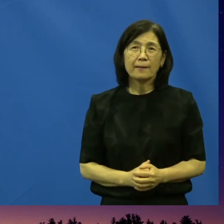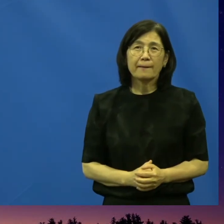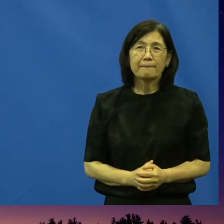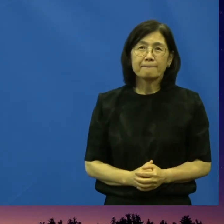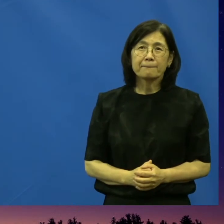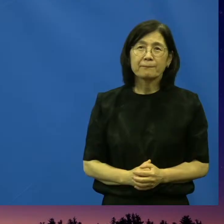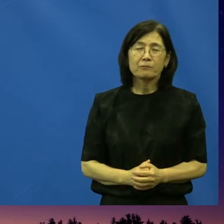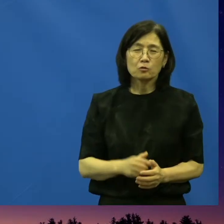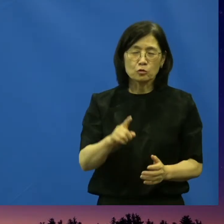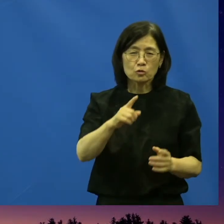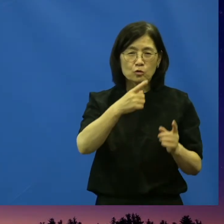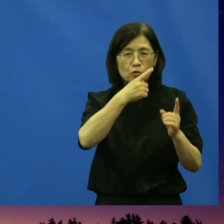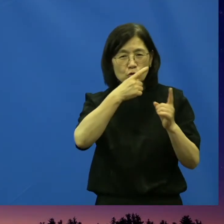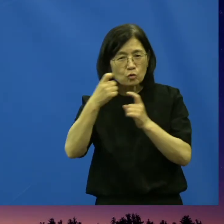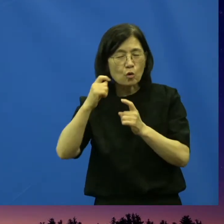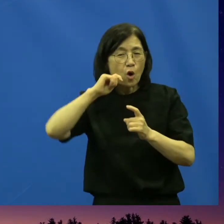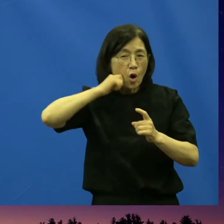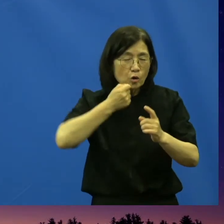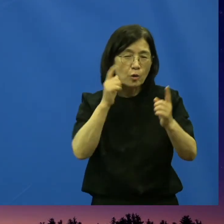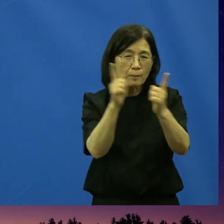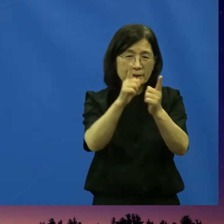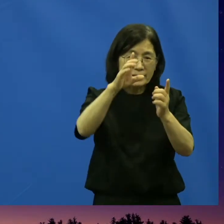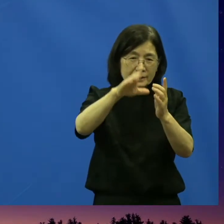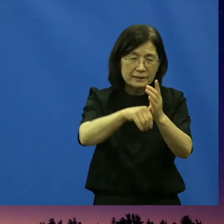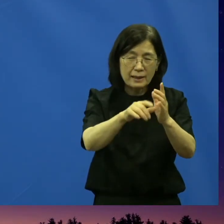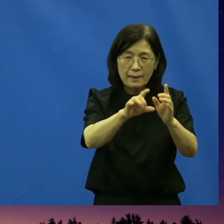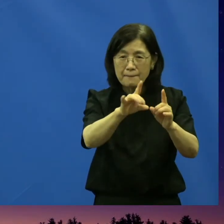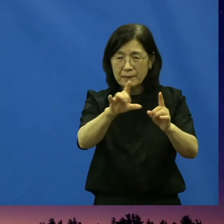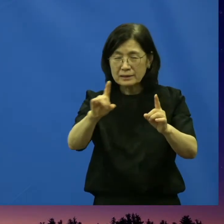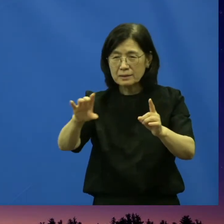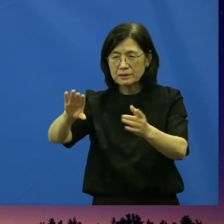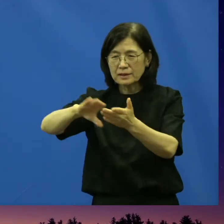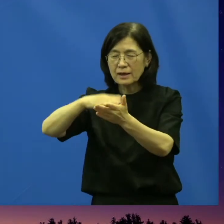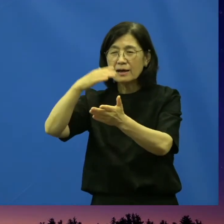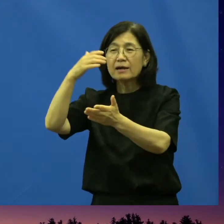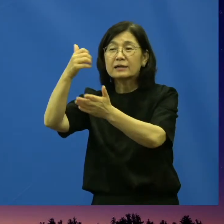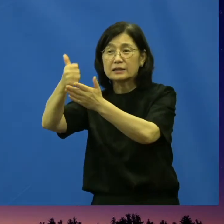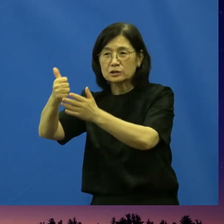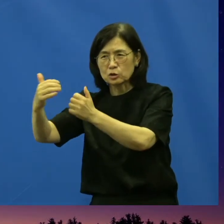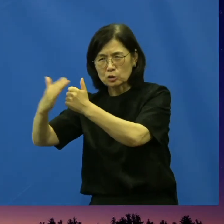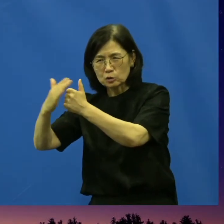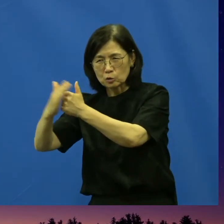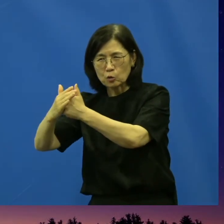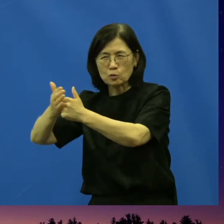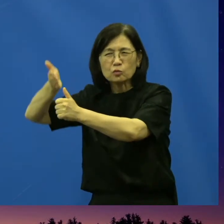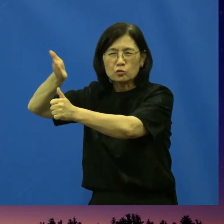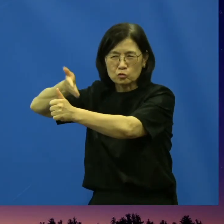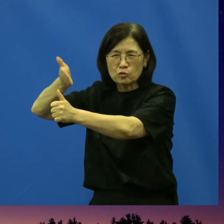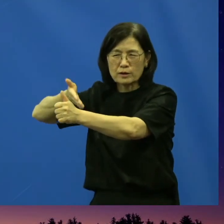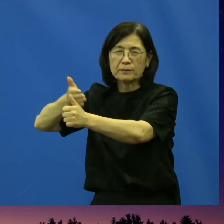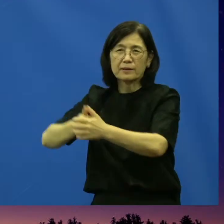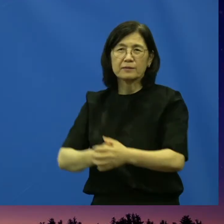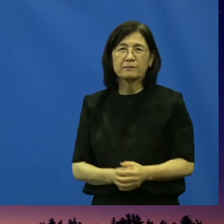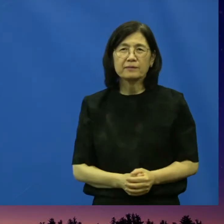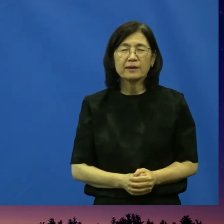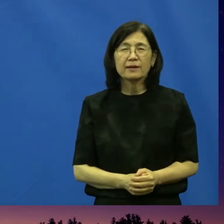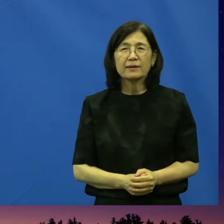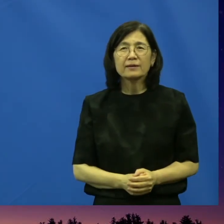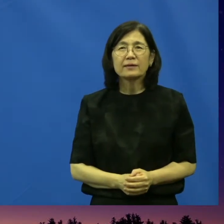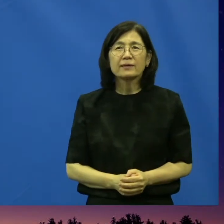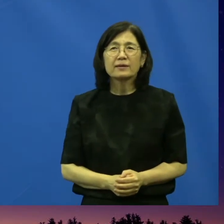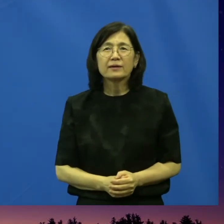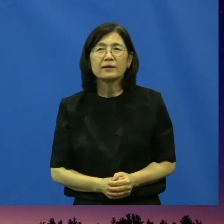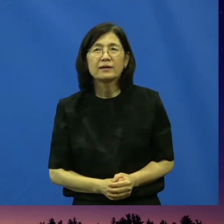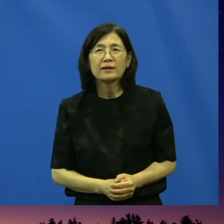그때그때마다 그리스도가 우리의 도움이 되심을 믿으시기를 축원합니다. 자, 이 이름들로부터 그리스도 안에서 배울 수 있는 게 뭐예요?